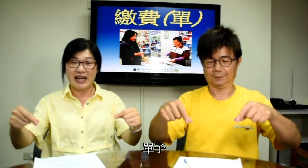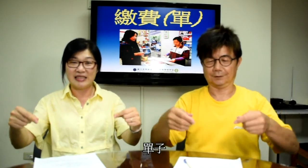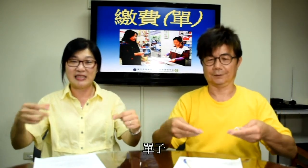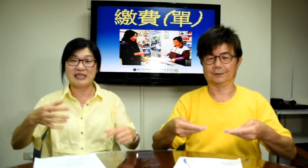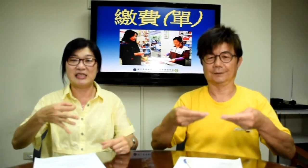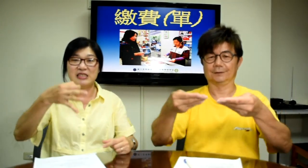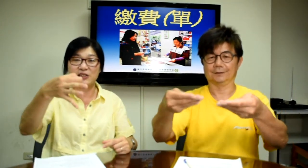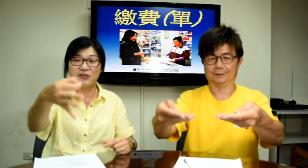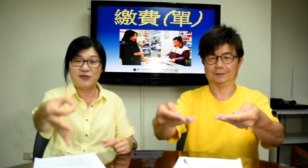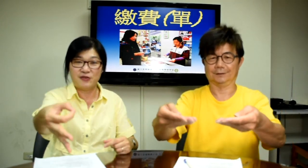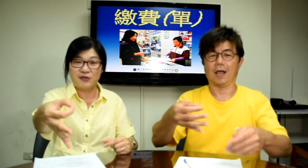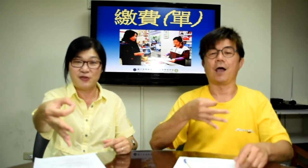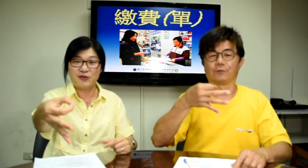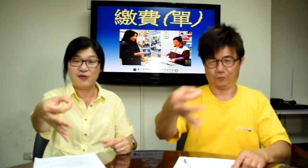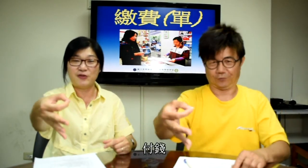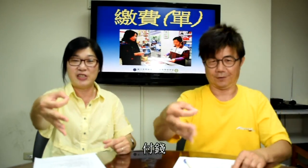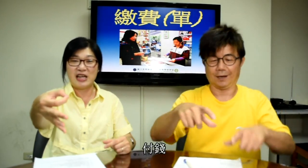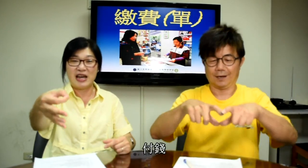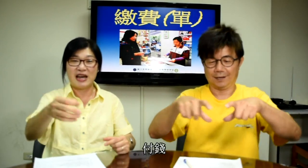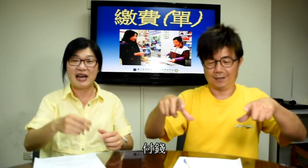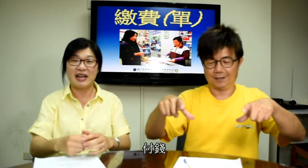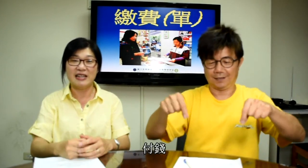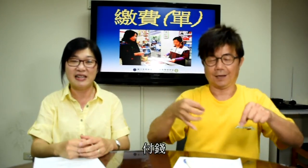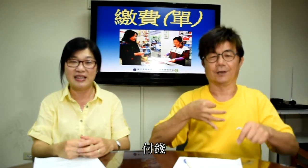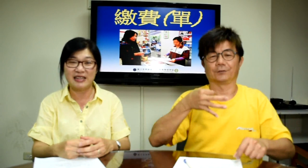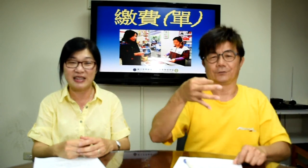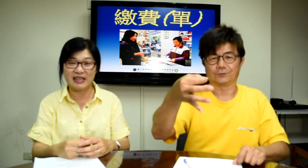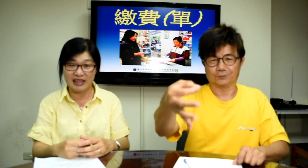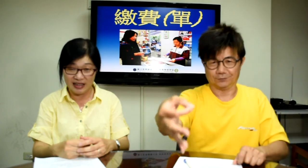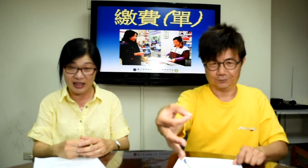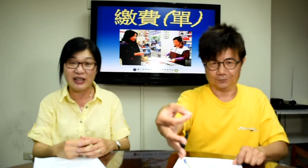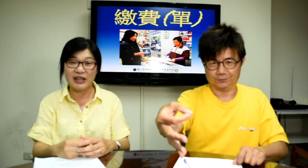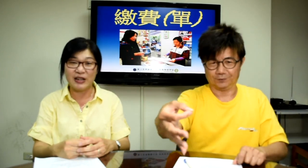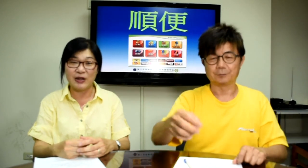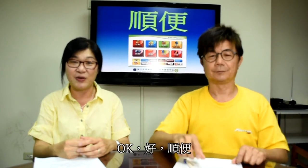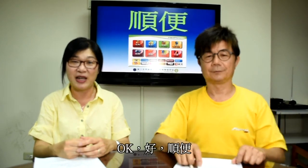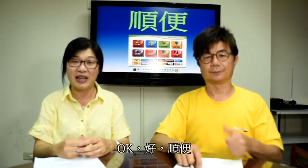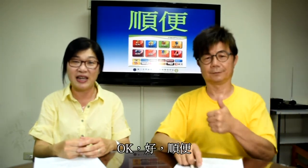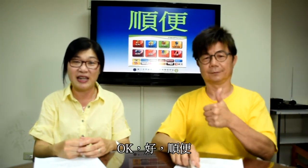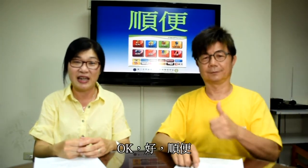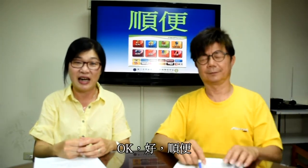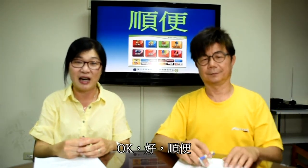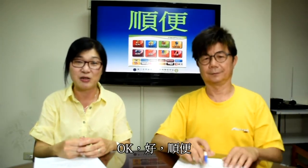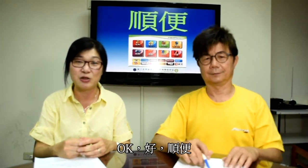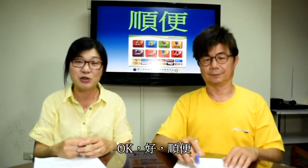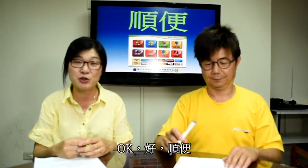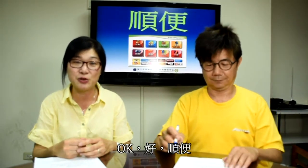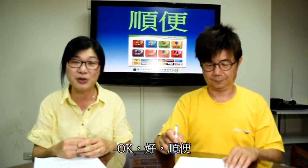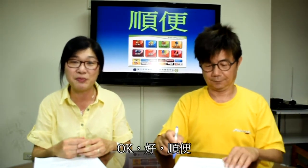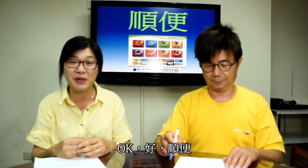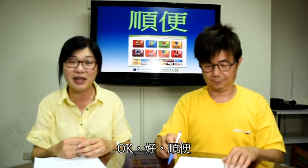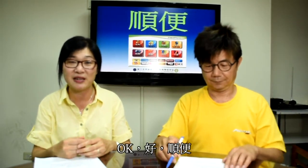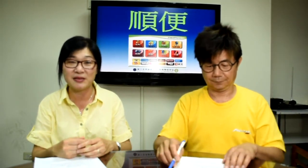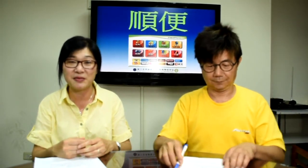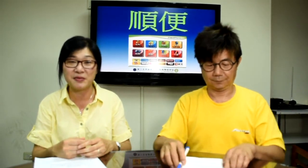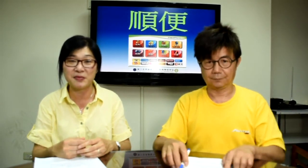子付钱 ，OK， 好，顺便，